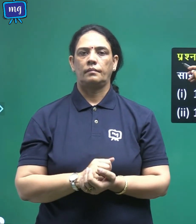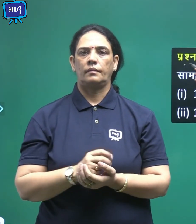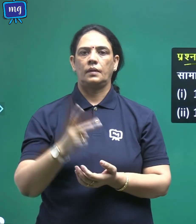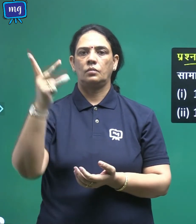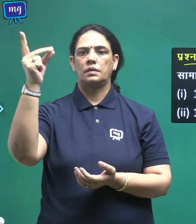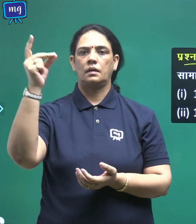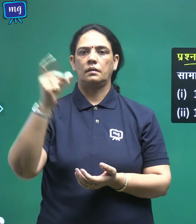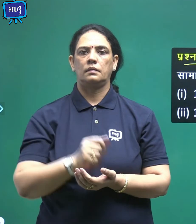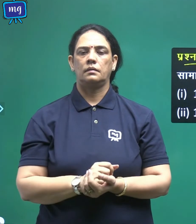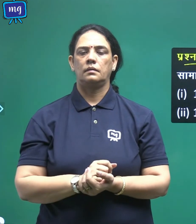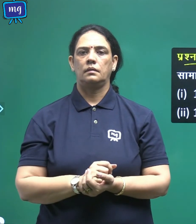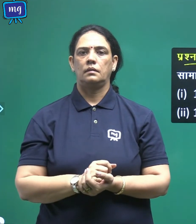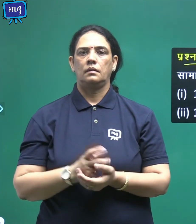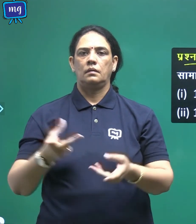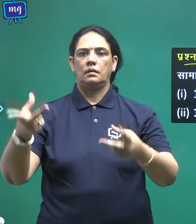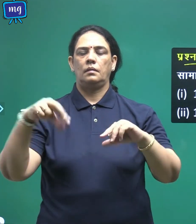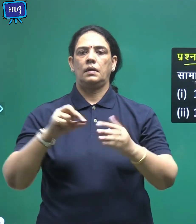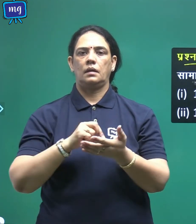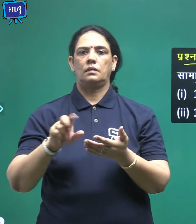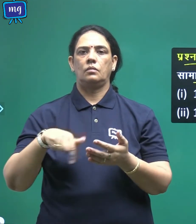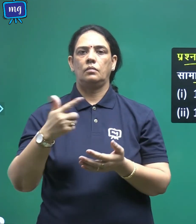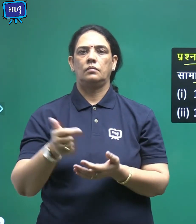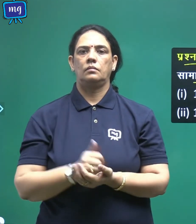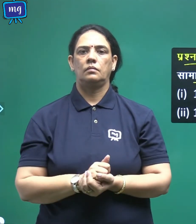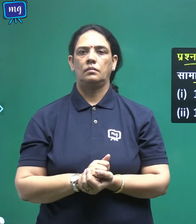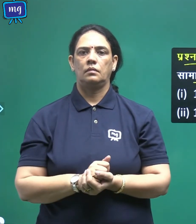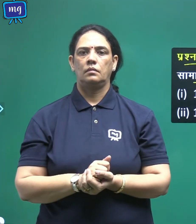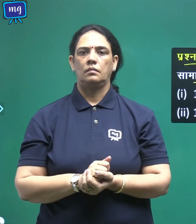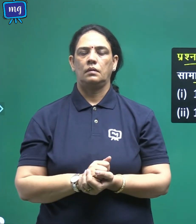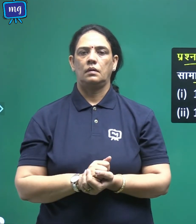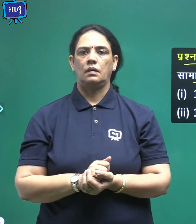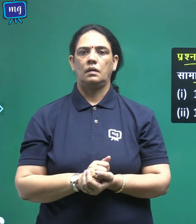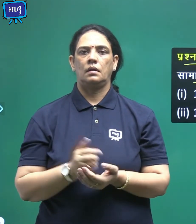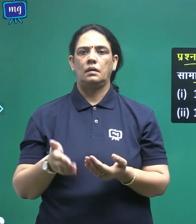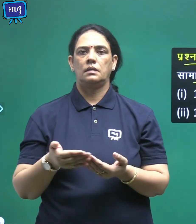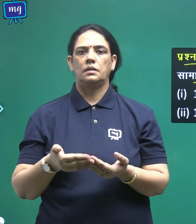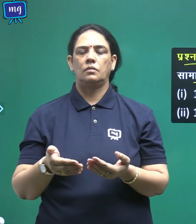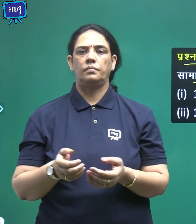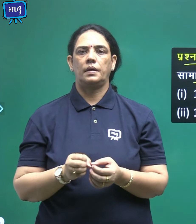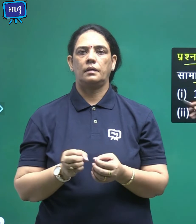दूसरा, निम्नलिखित को सामान्य रूप में